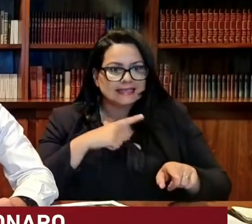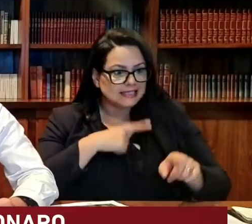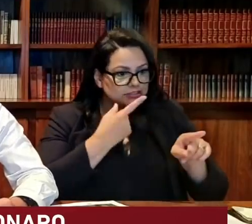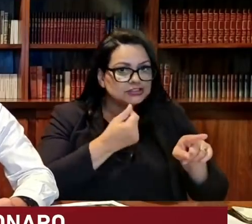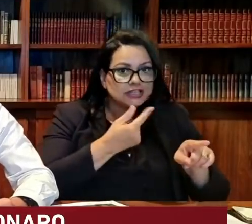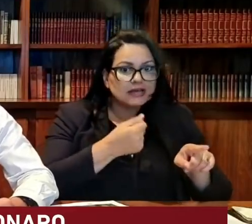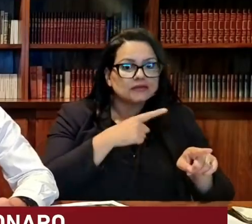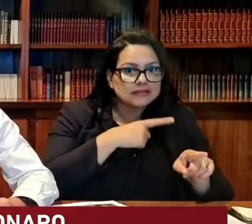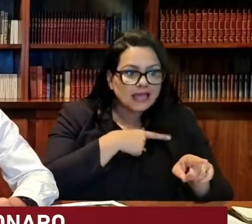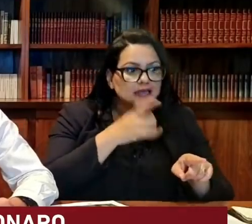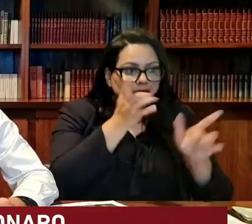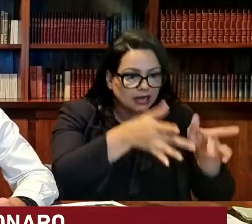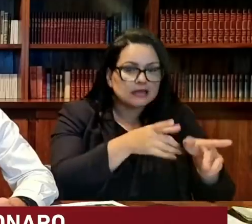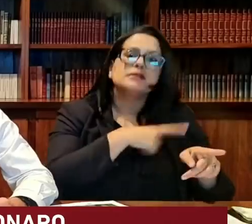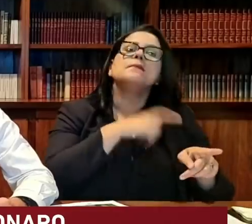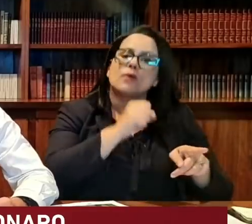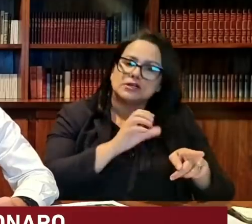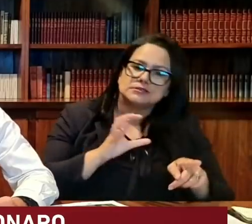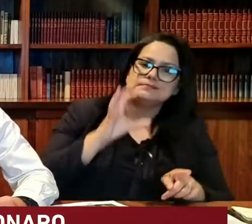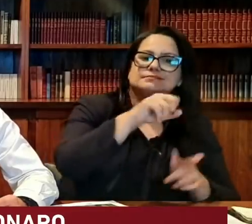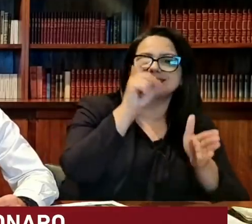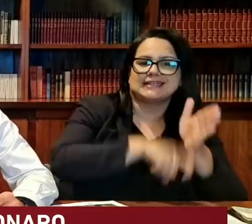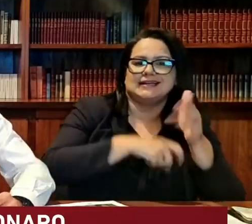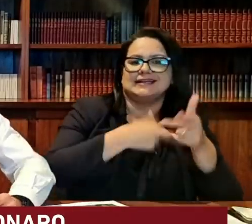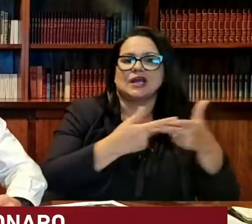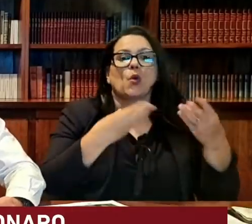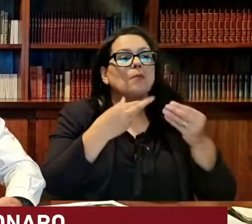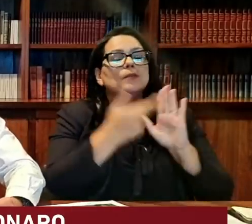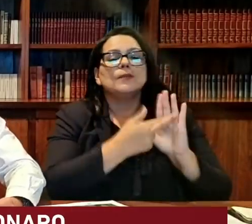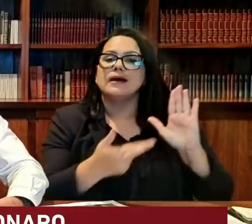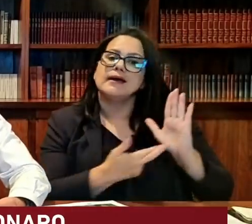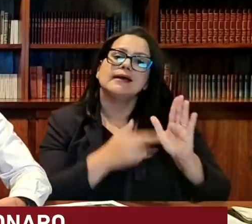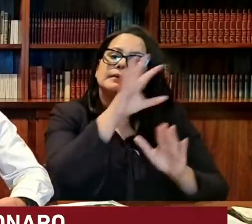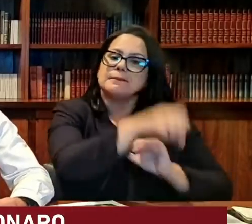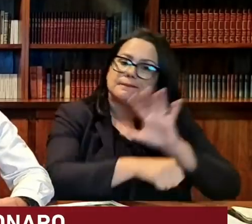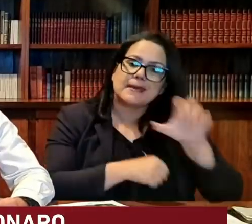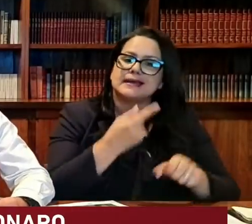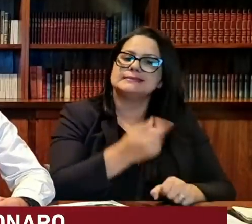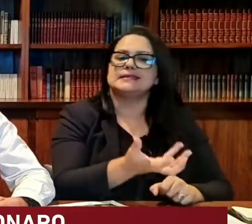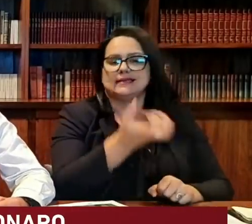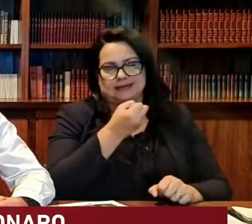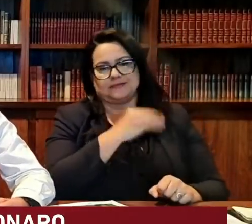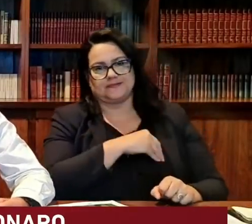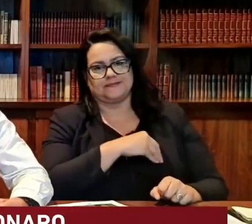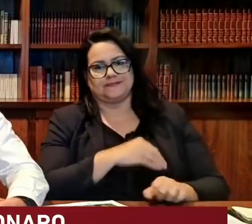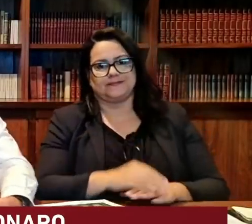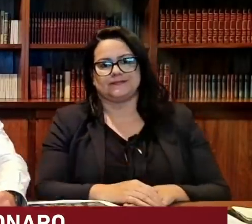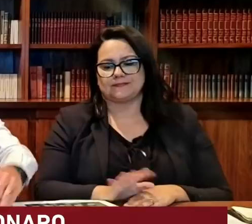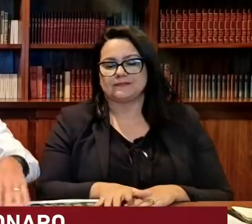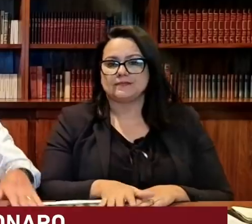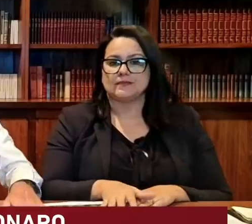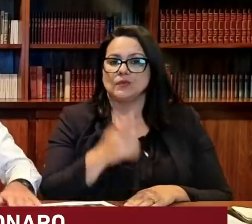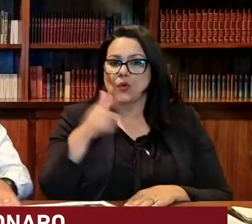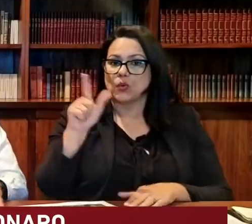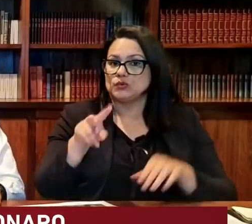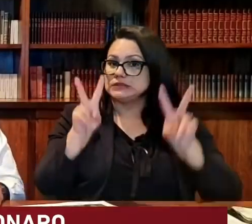saldo lá no banco mesmo, né, você ver o que você deve fazer para receber esse dinheiro. Agora, uma coisa importante